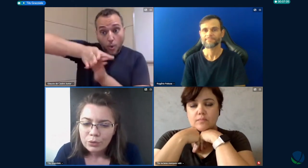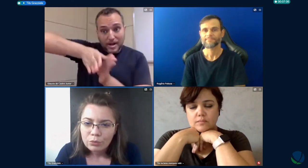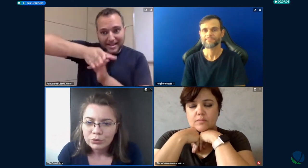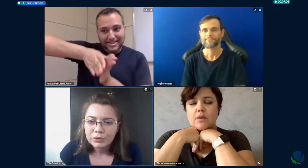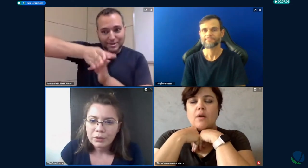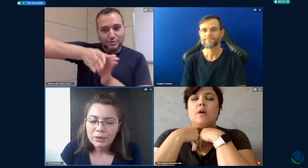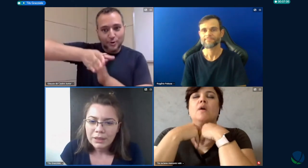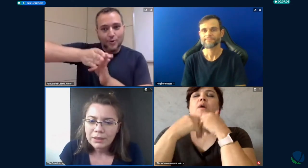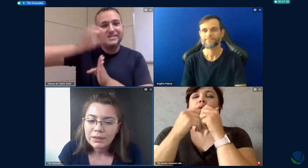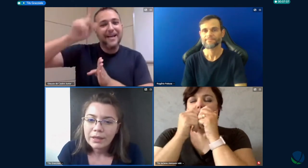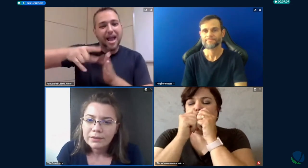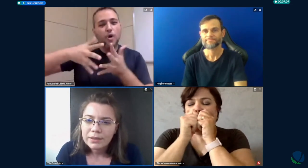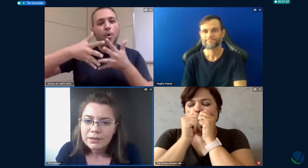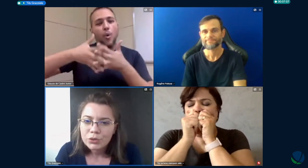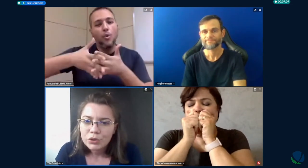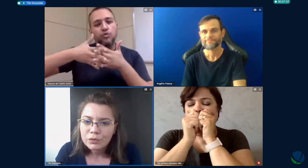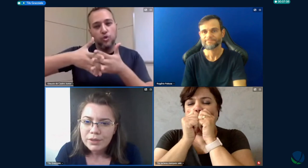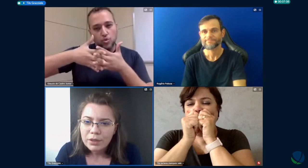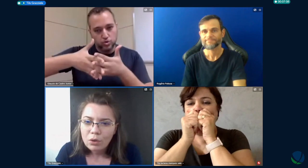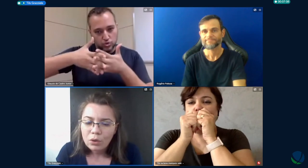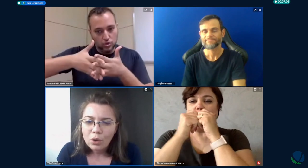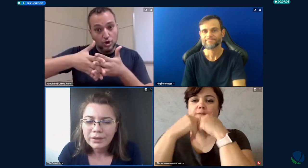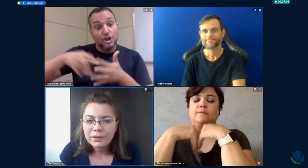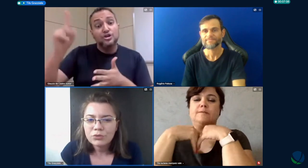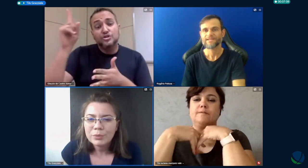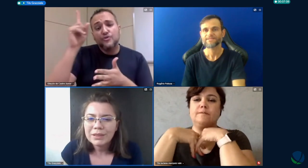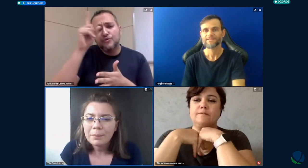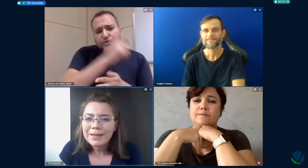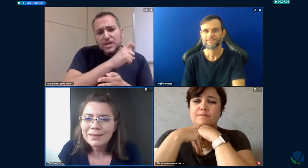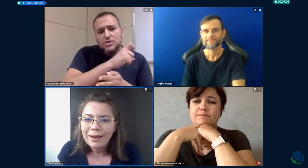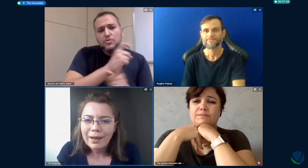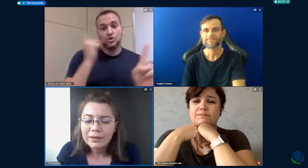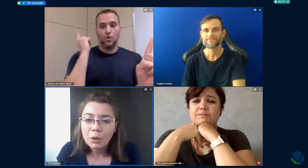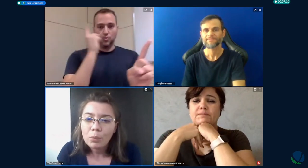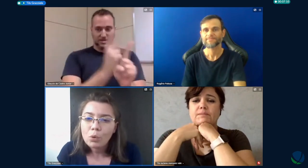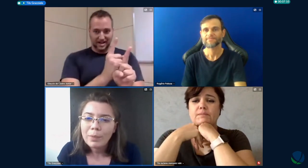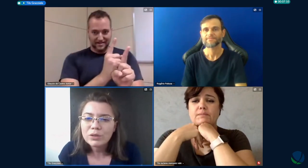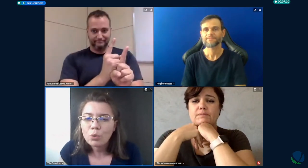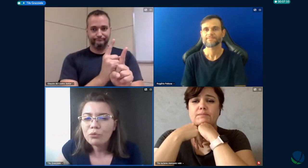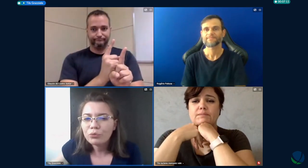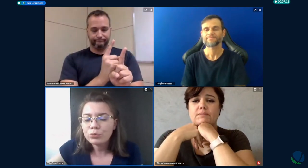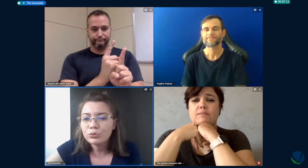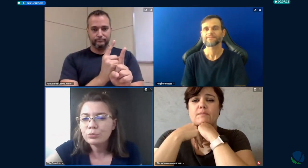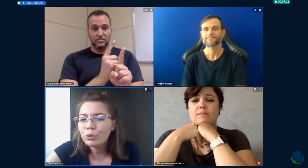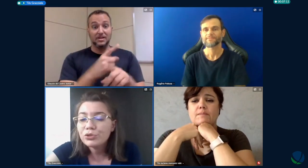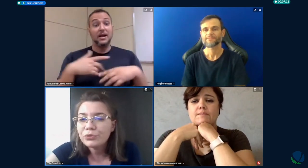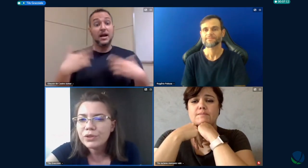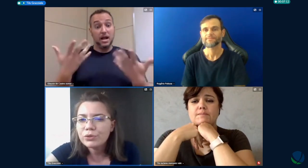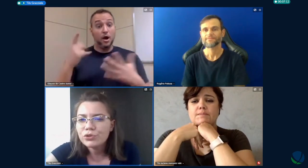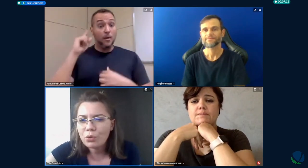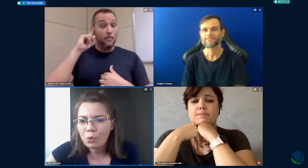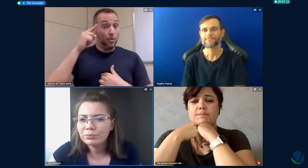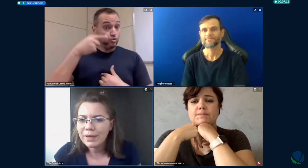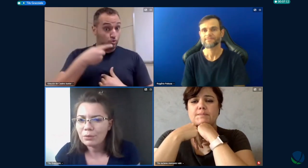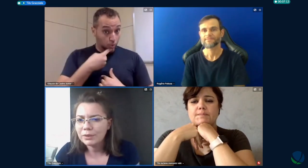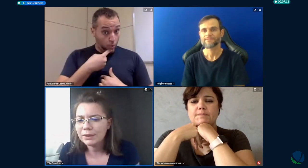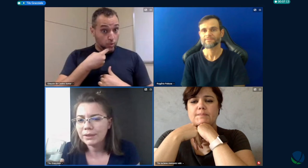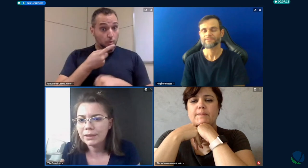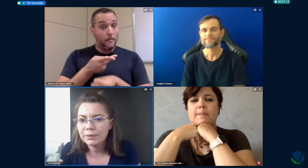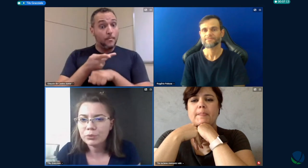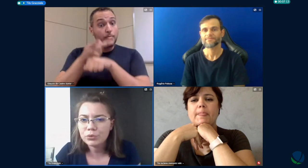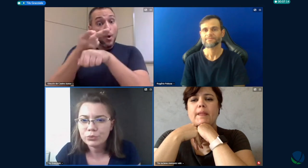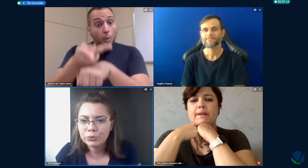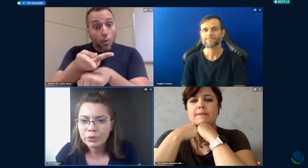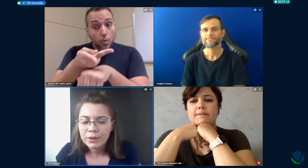abaixo, quando tem o link, é interessante que você coloque de maneira mais clara, está um pouco mais confuso, um pouco difícil de encontrar o